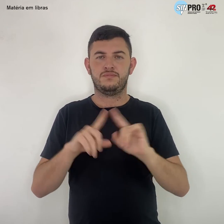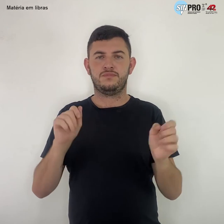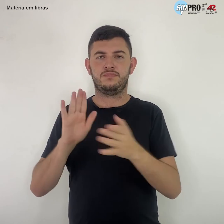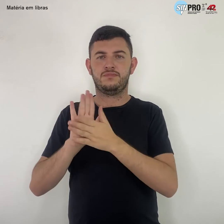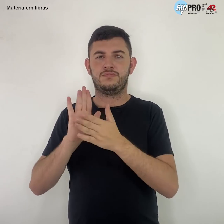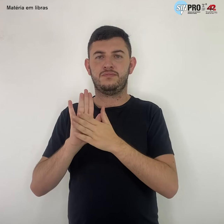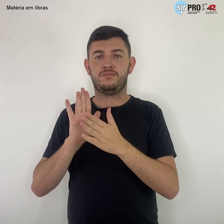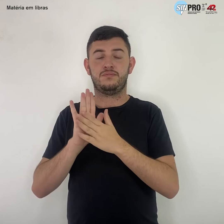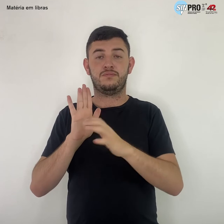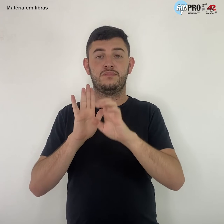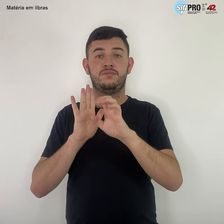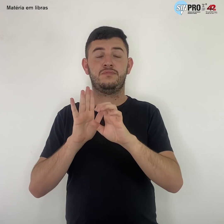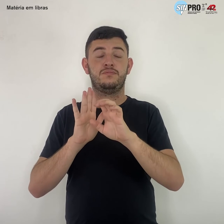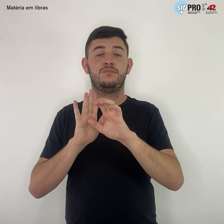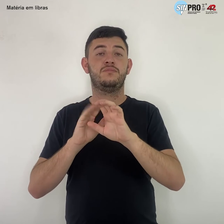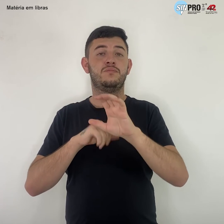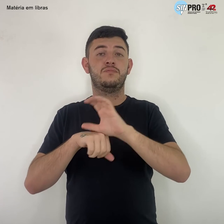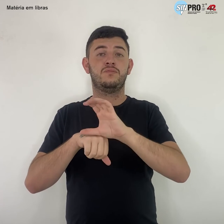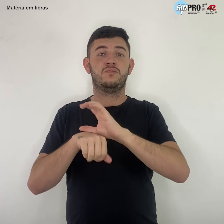emenda constitucional número